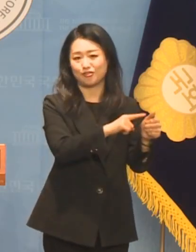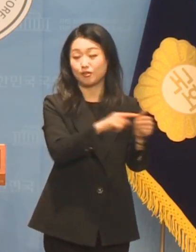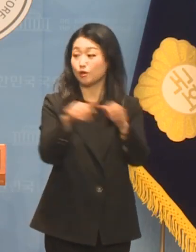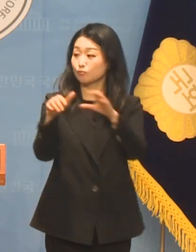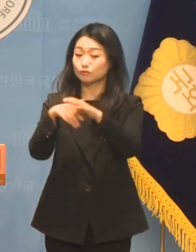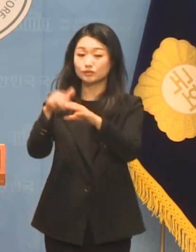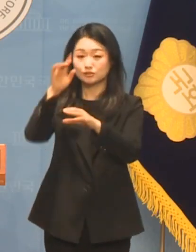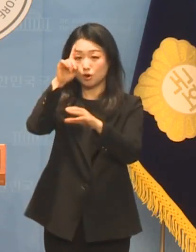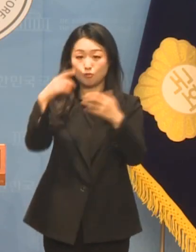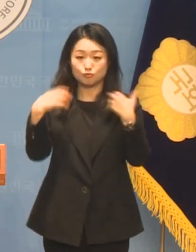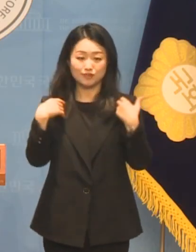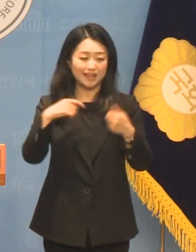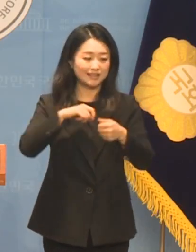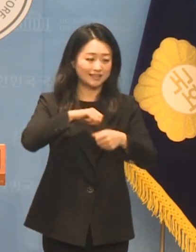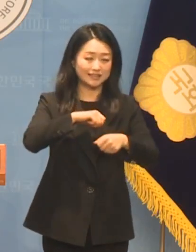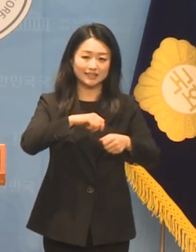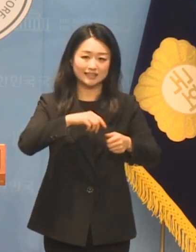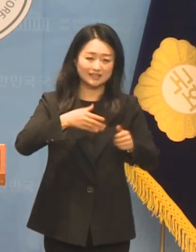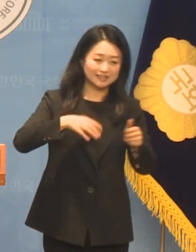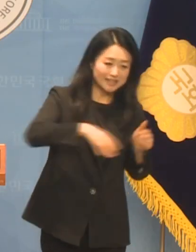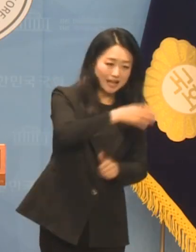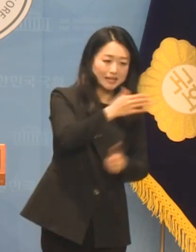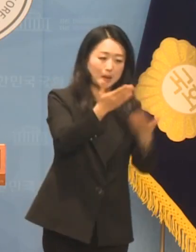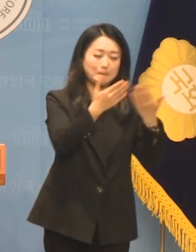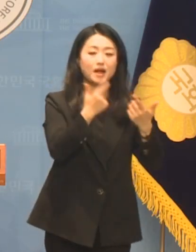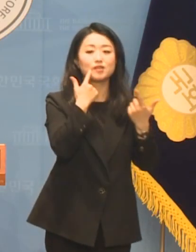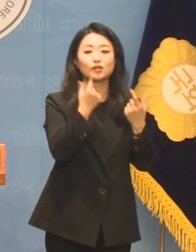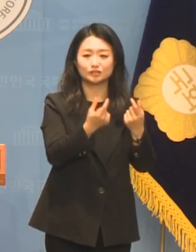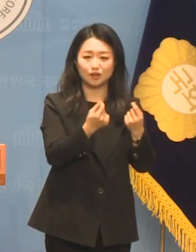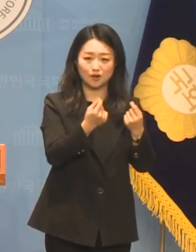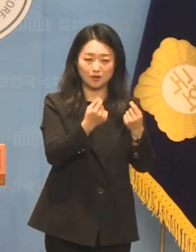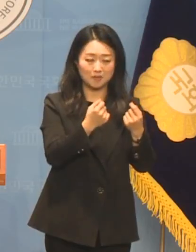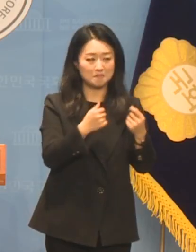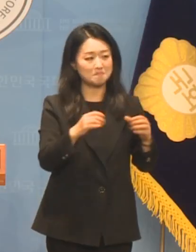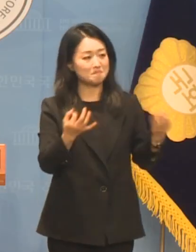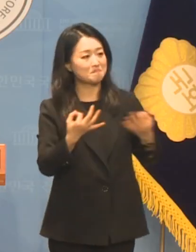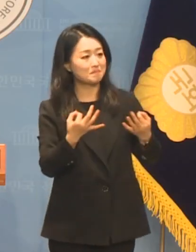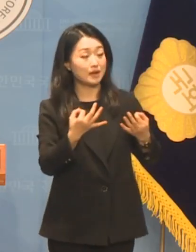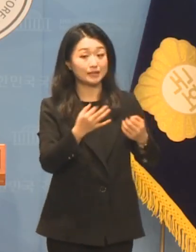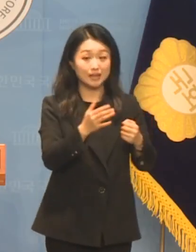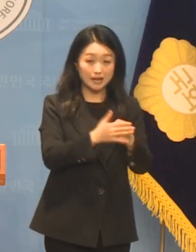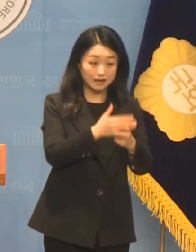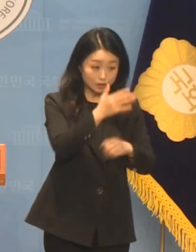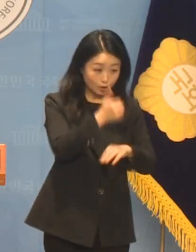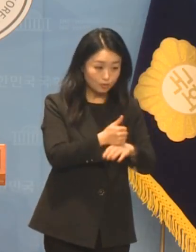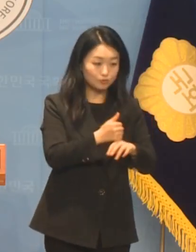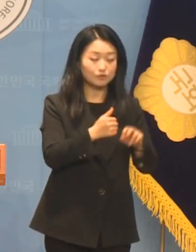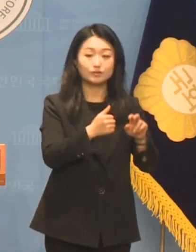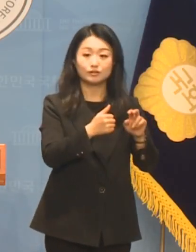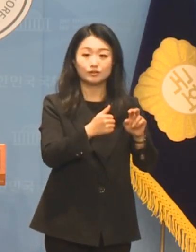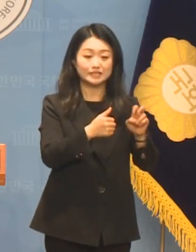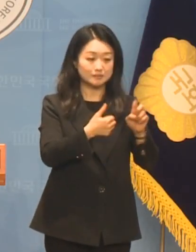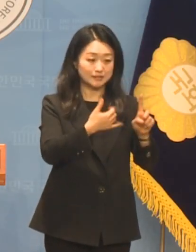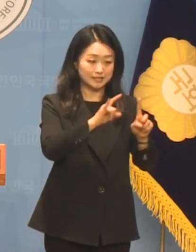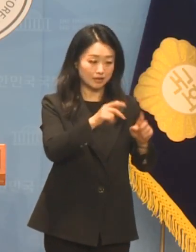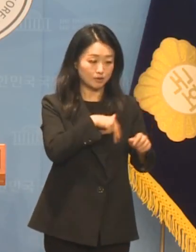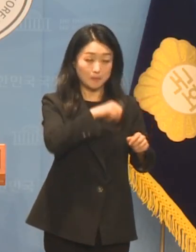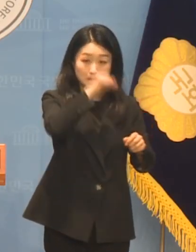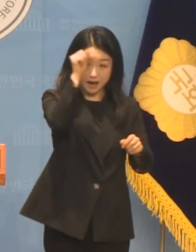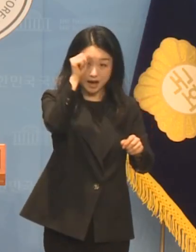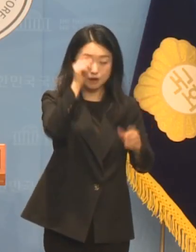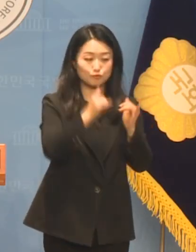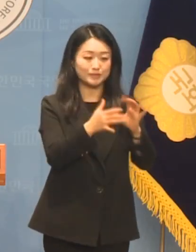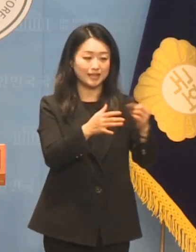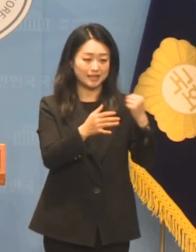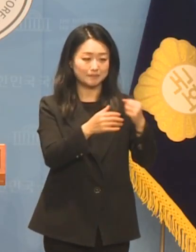받은 사람인 듯 행세하며 21대 국회의원에 당선되고 이후 윤석열 정권에 빌부터 국민의힘